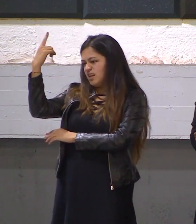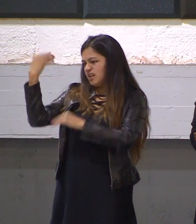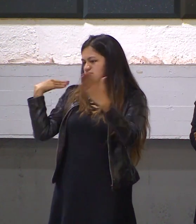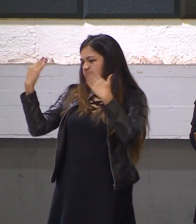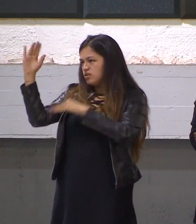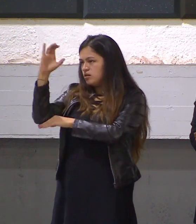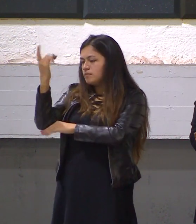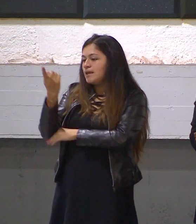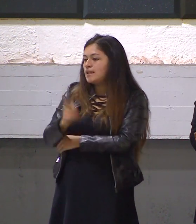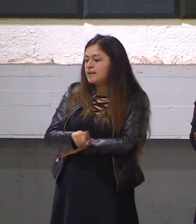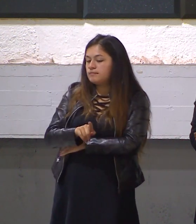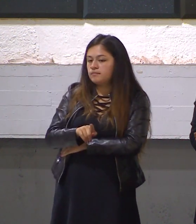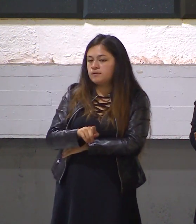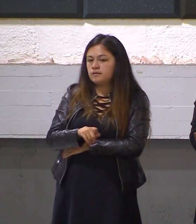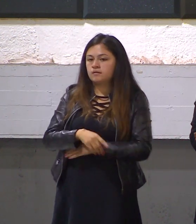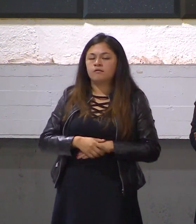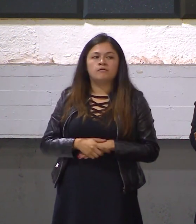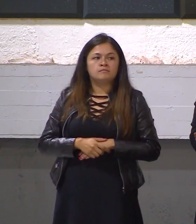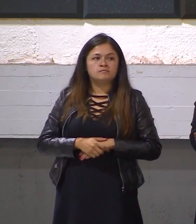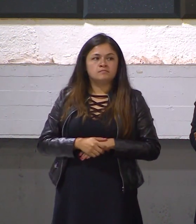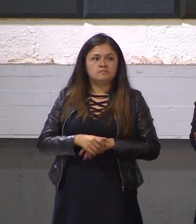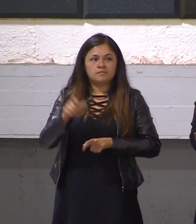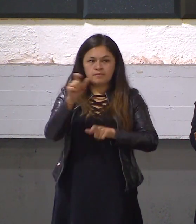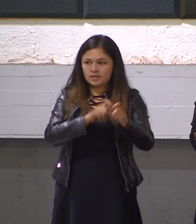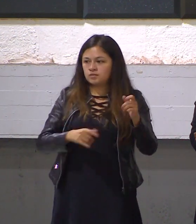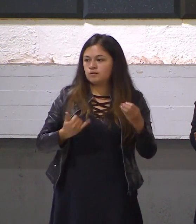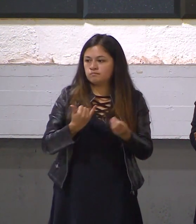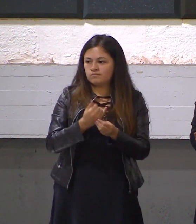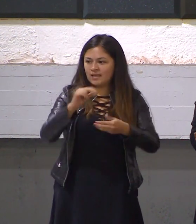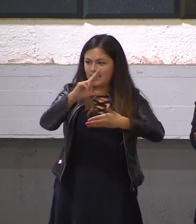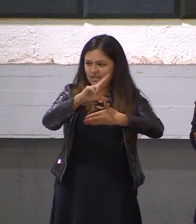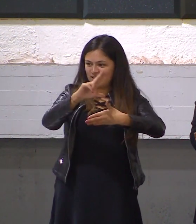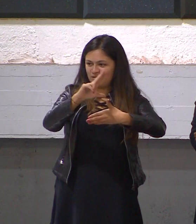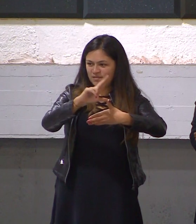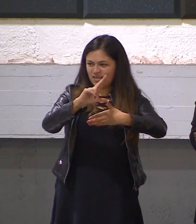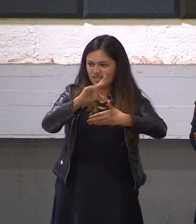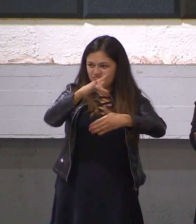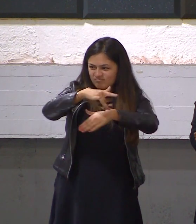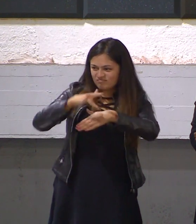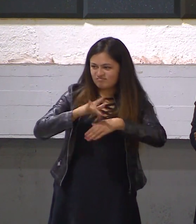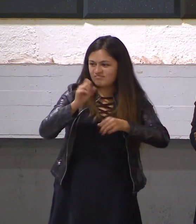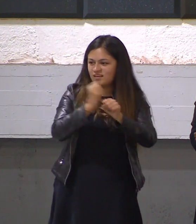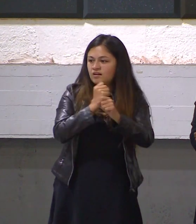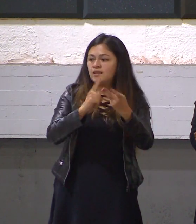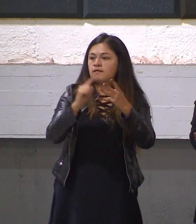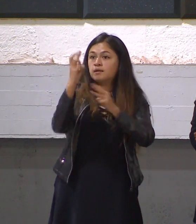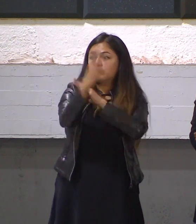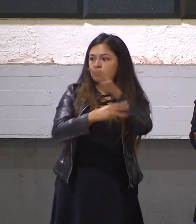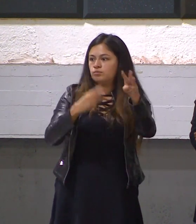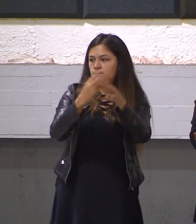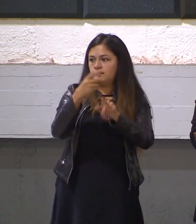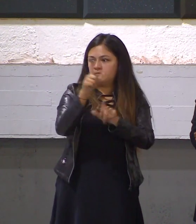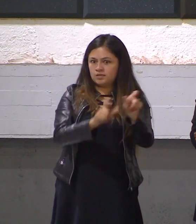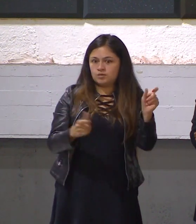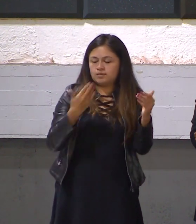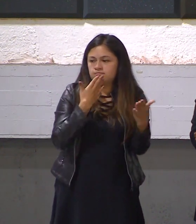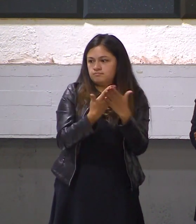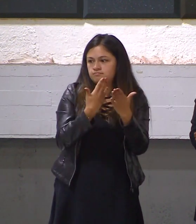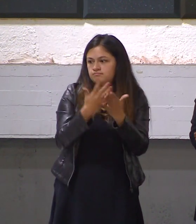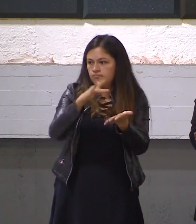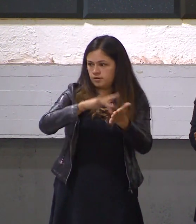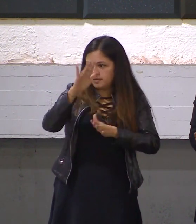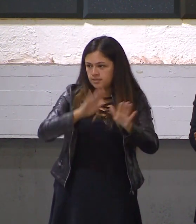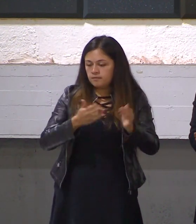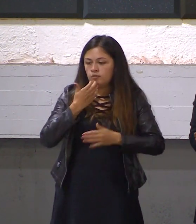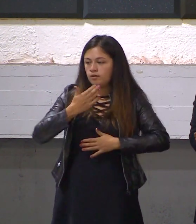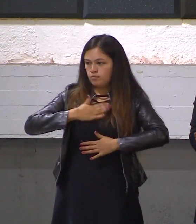hemos hecho presencia a nivel latinoamericano e incluso también a nivel mundial nosotros por